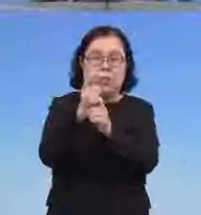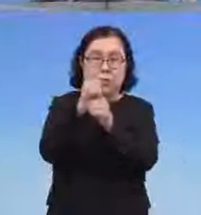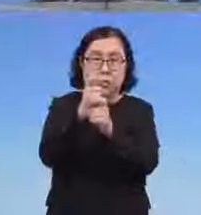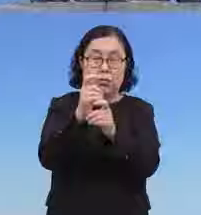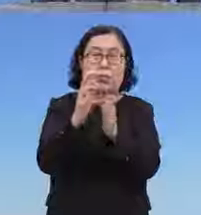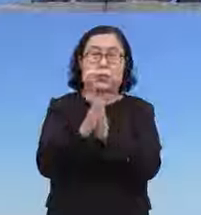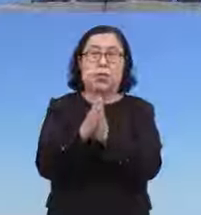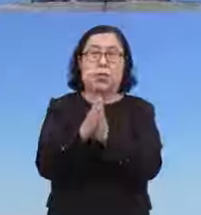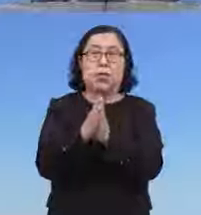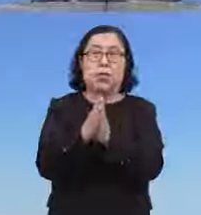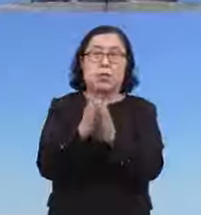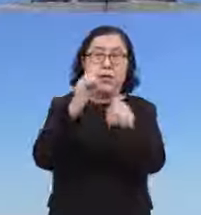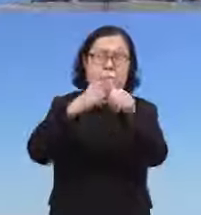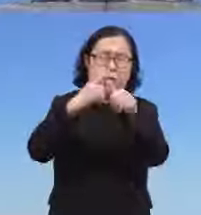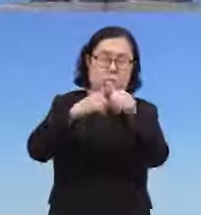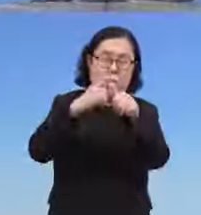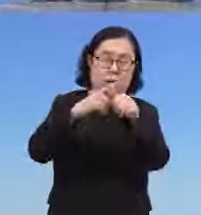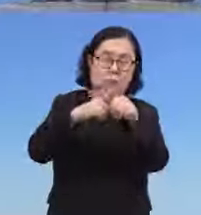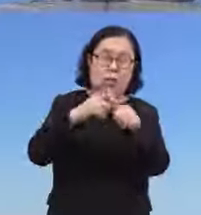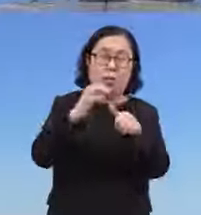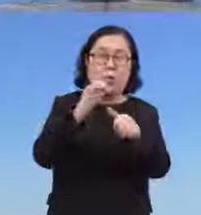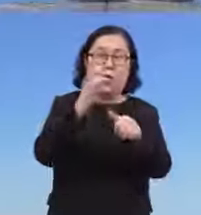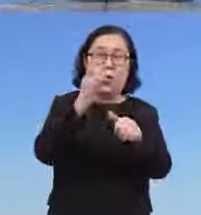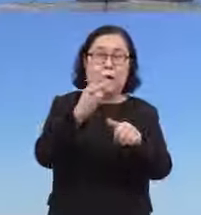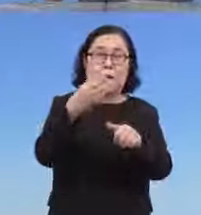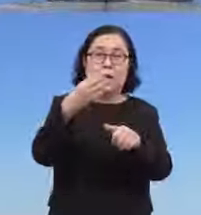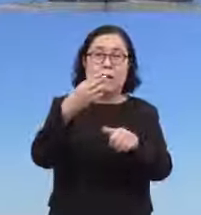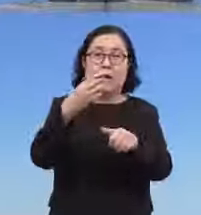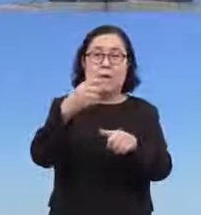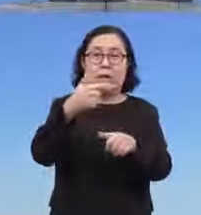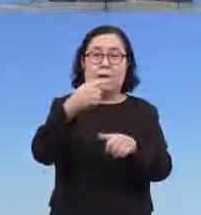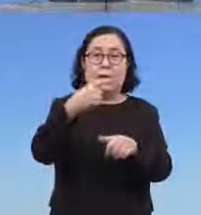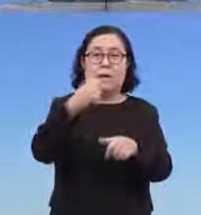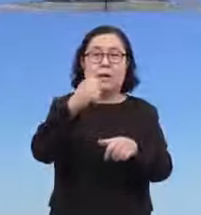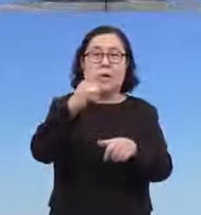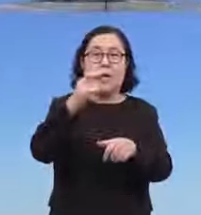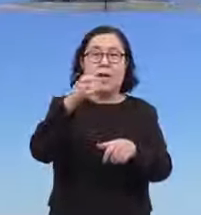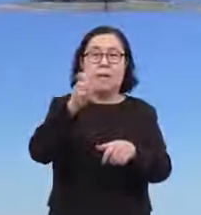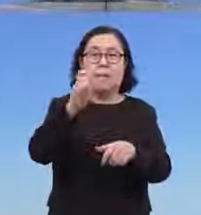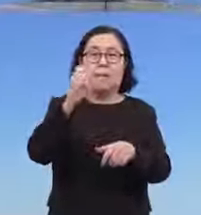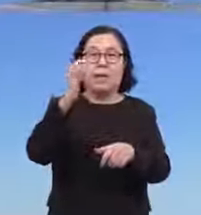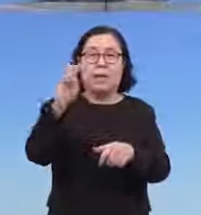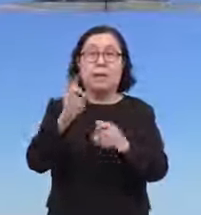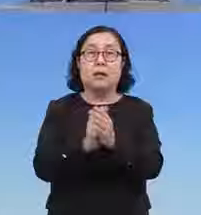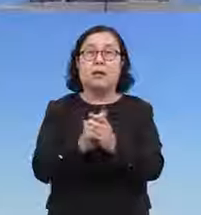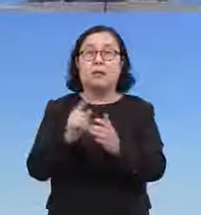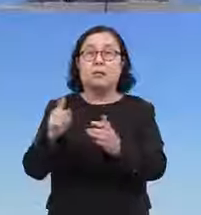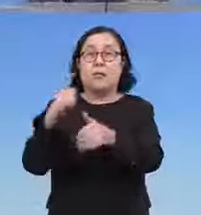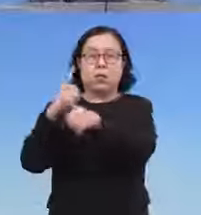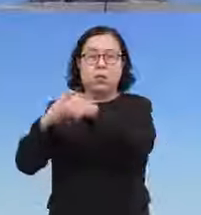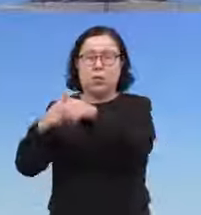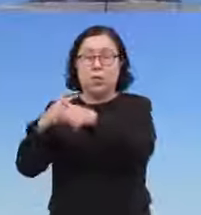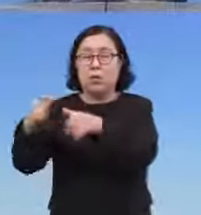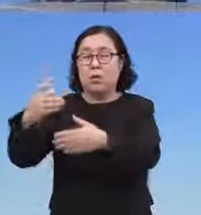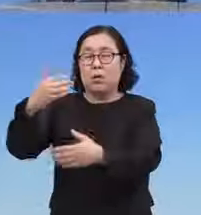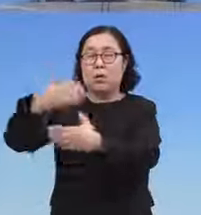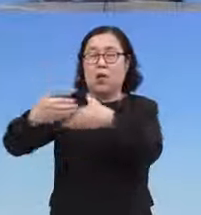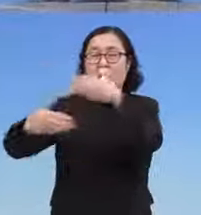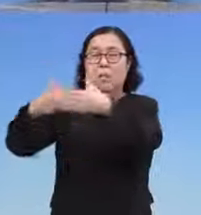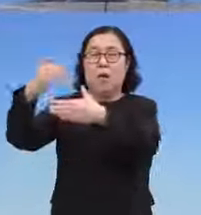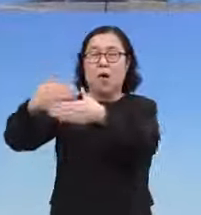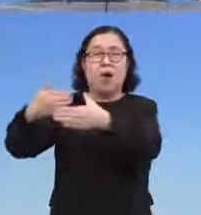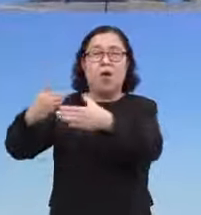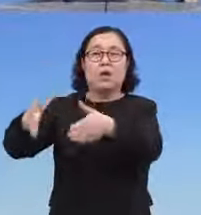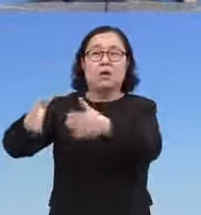뭐라고 방해를 해도 그 상대하지 않습니다. 하나님 상대합니다. 뭐라고 그 도비야라는 인간이 그냥 니들이